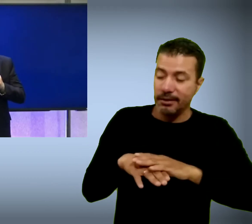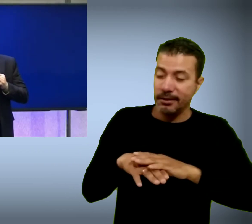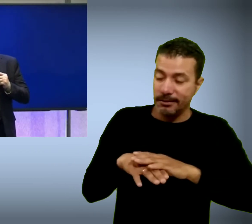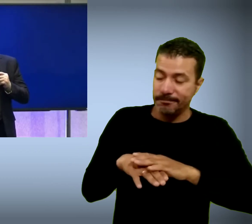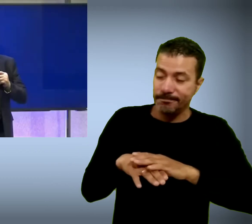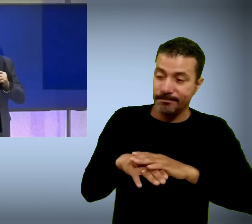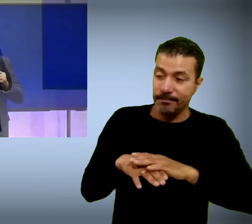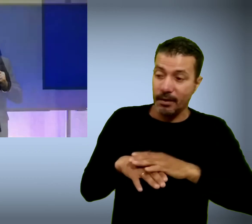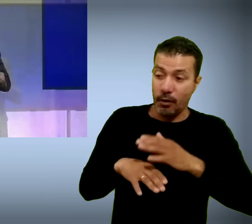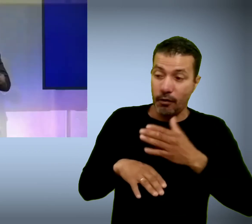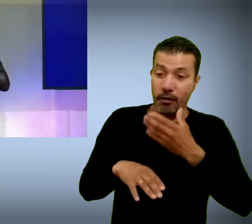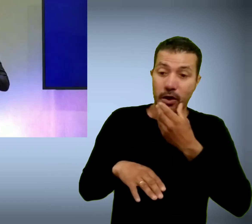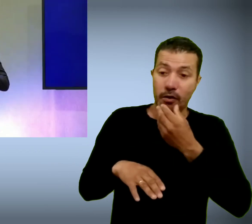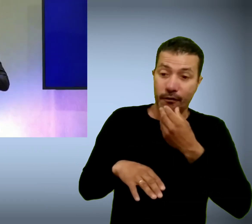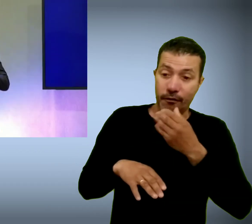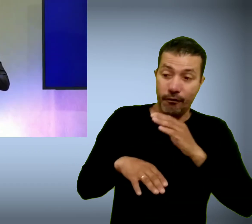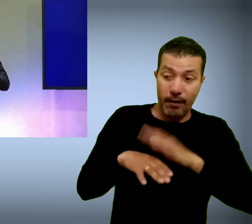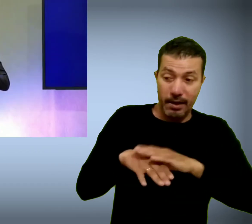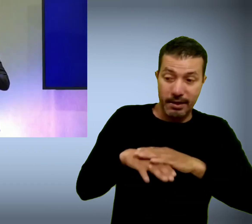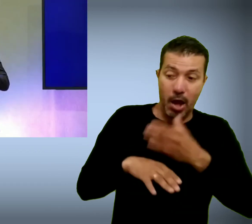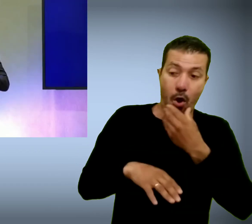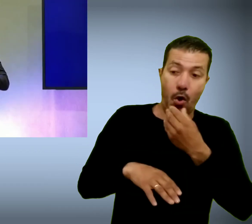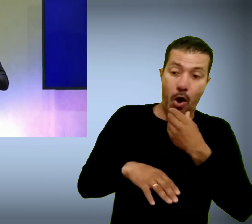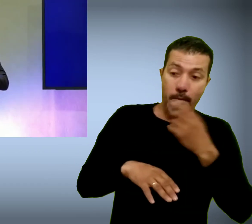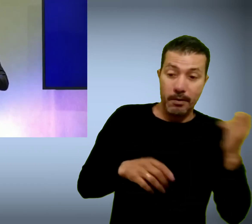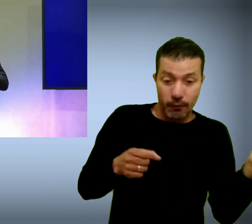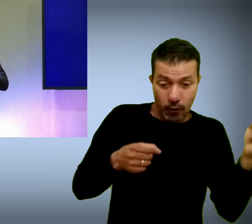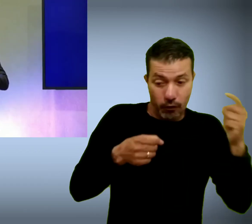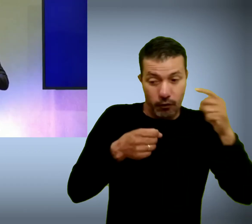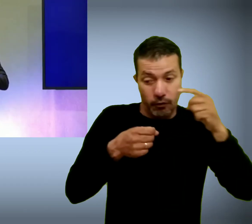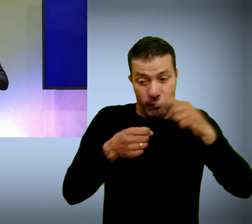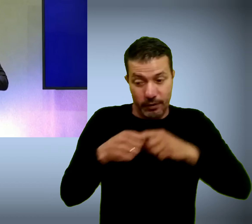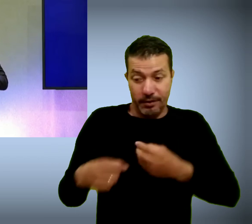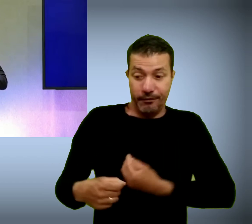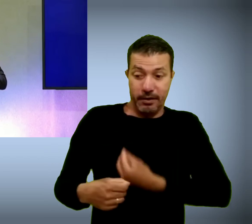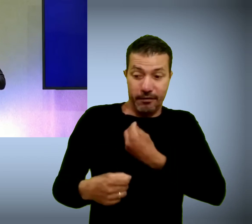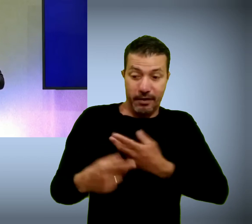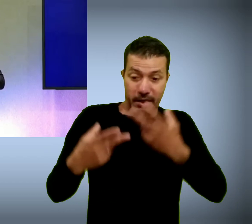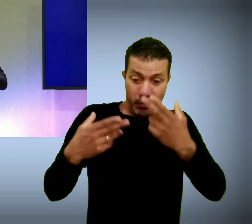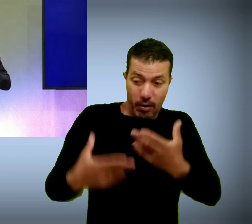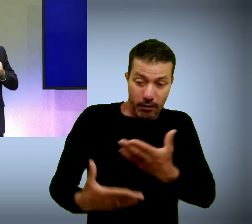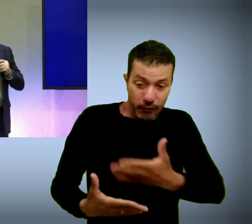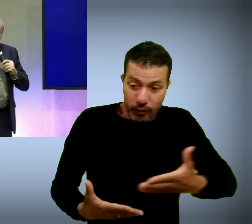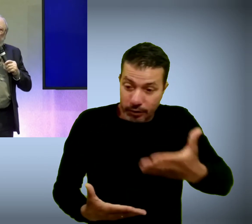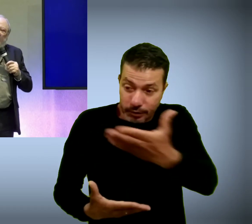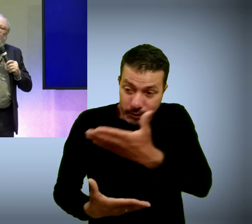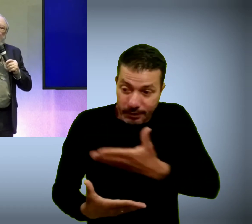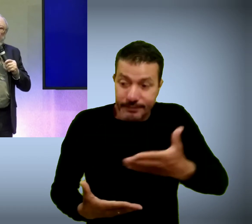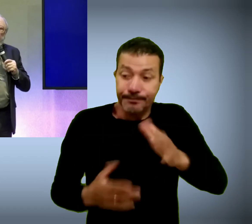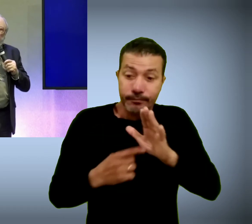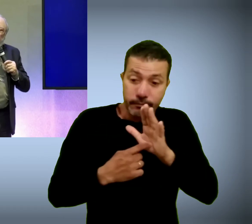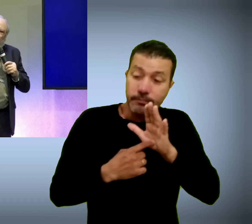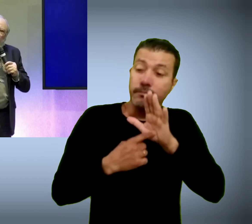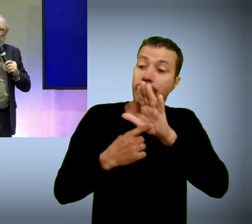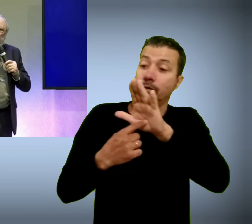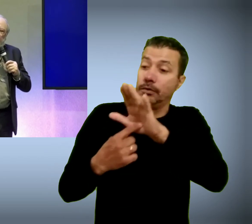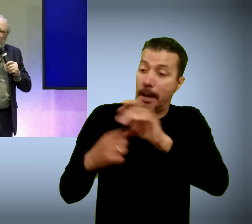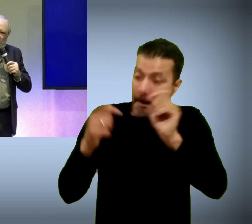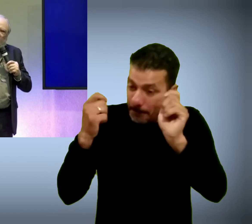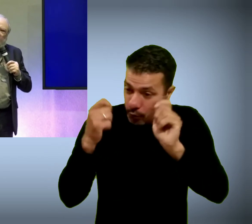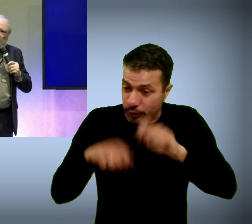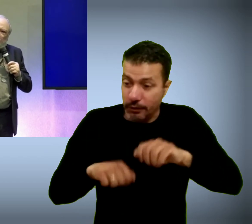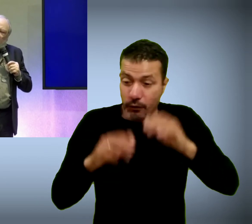situação. Eu vou me fazer homem, vou viver como vocês viveram, vou mostrar que é